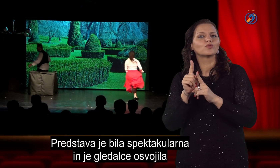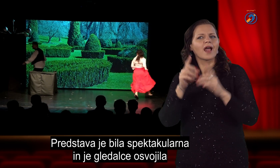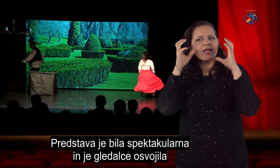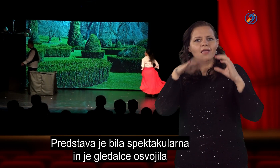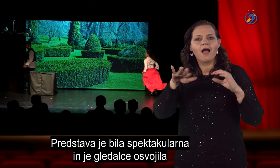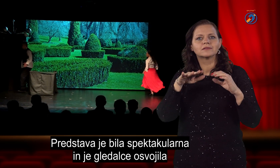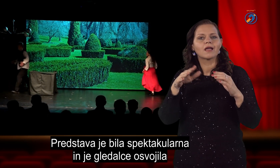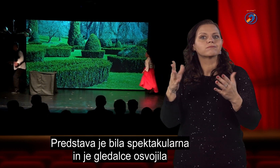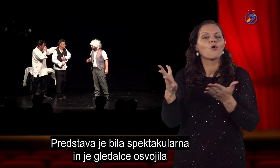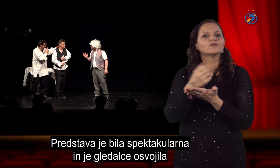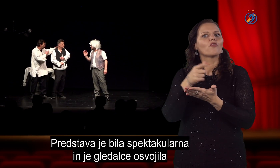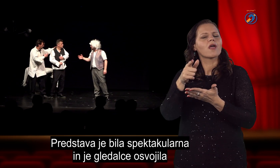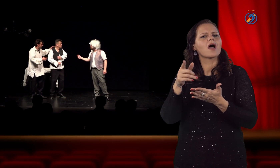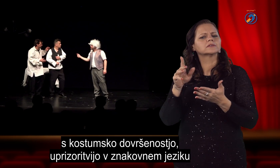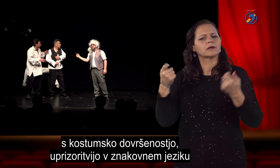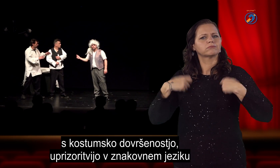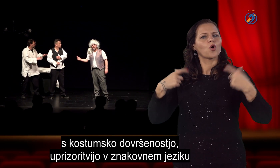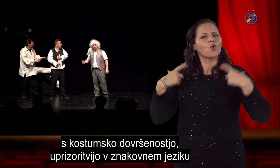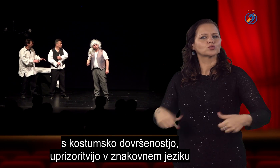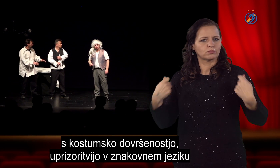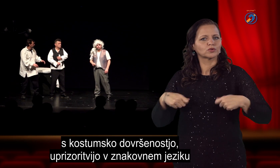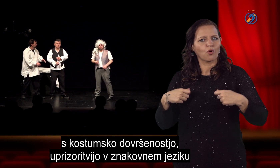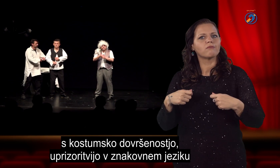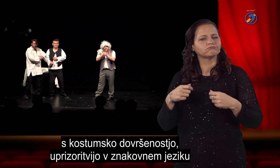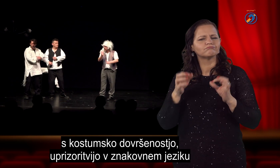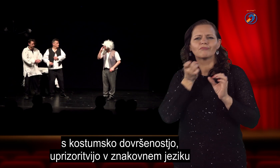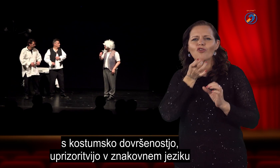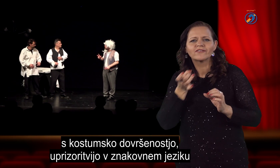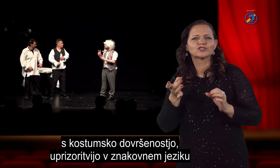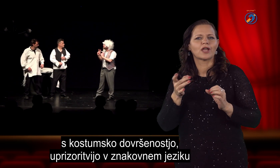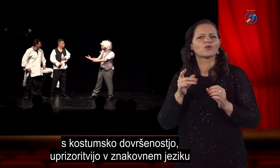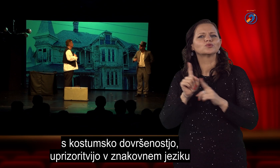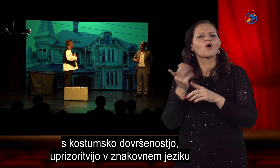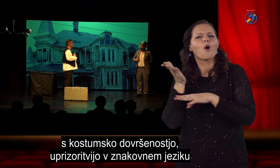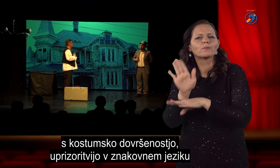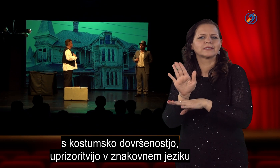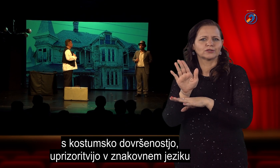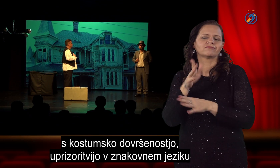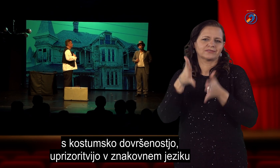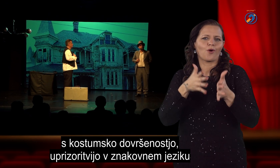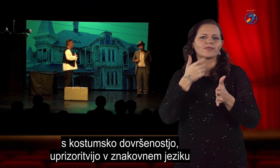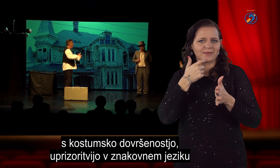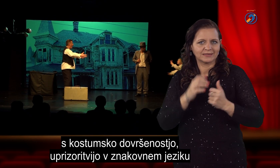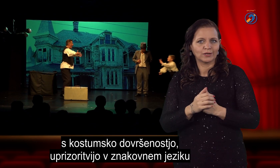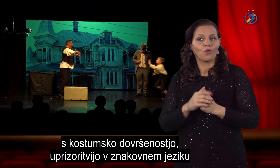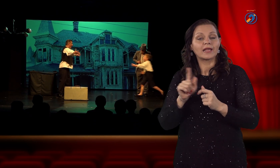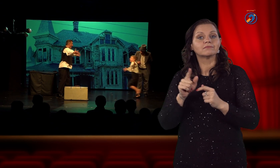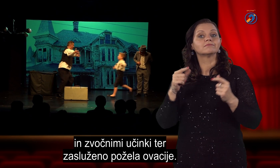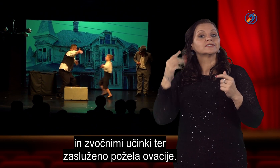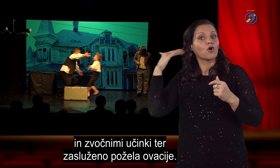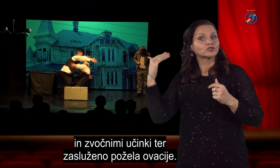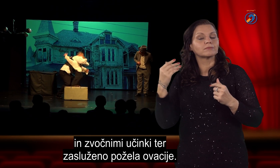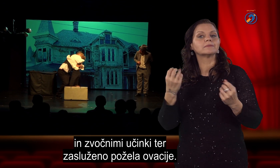spektakularna in je gledalce osvojila s kostumsko dovršenostjo, uprizoritvijo v znakovnem jeziku in